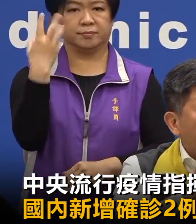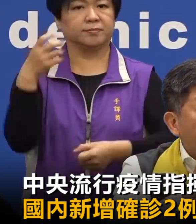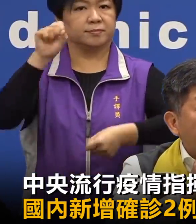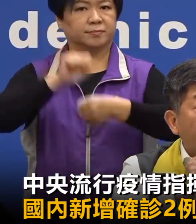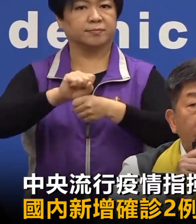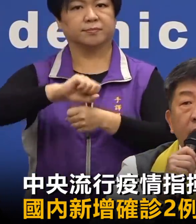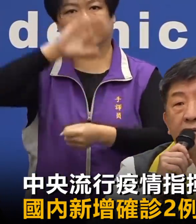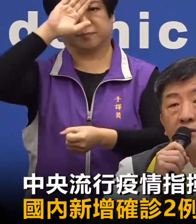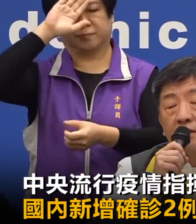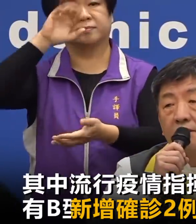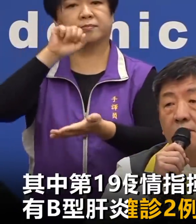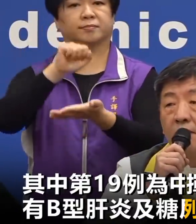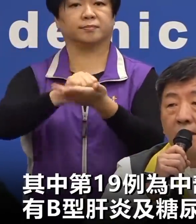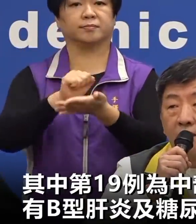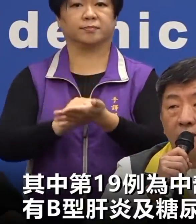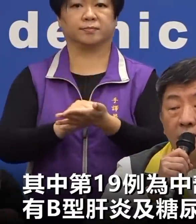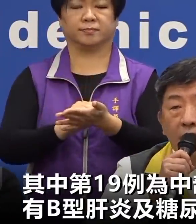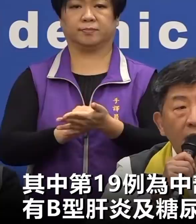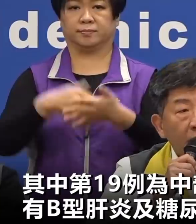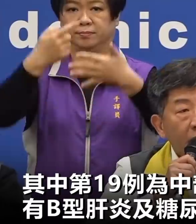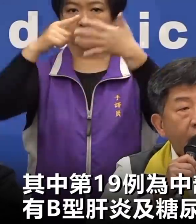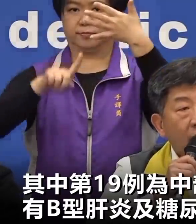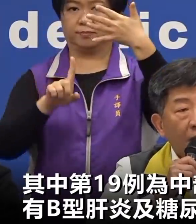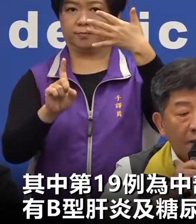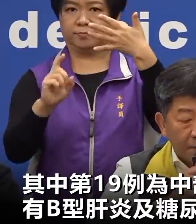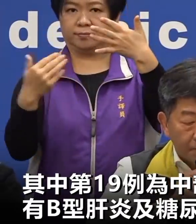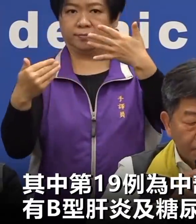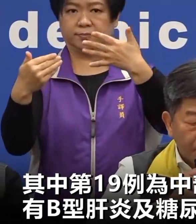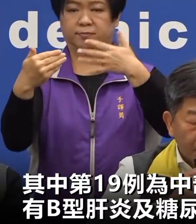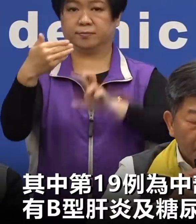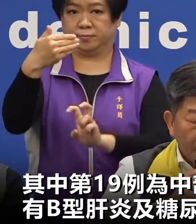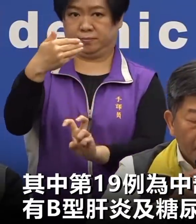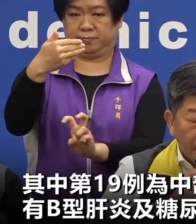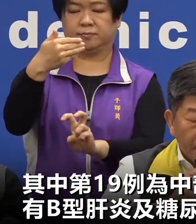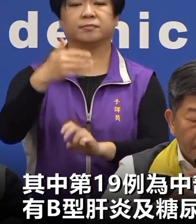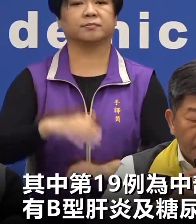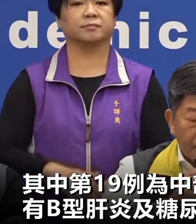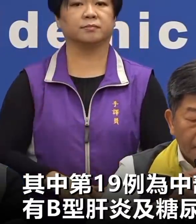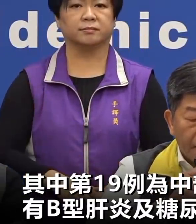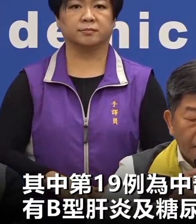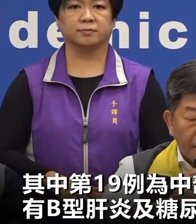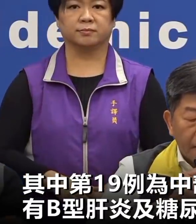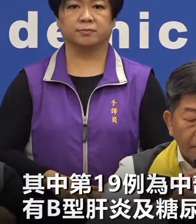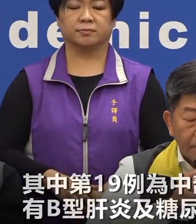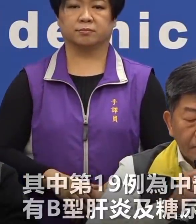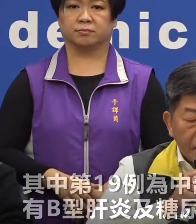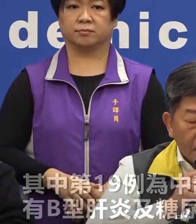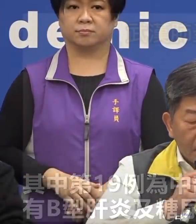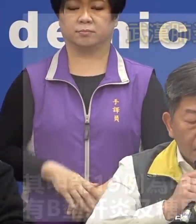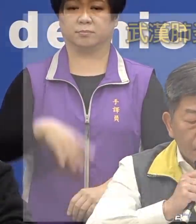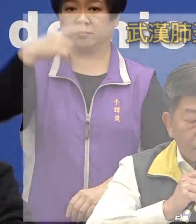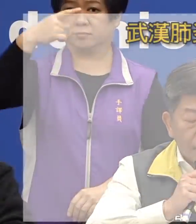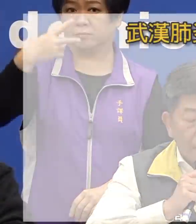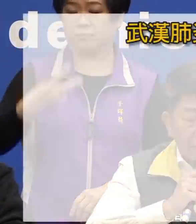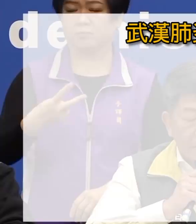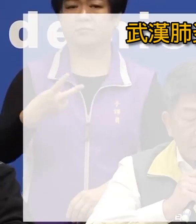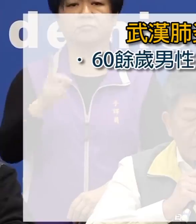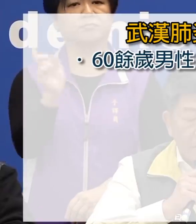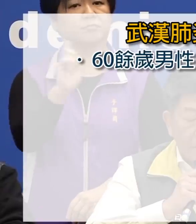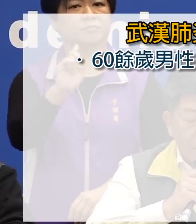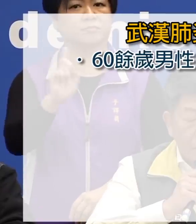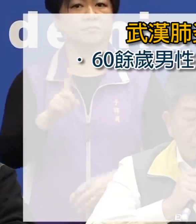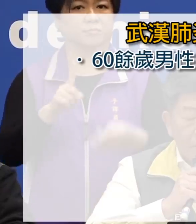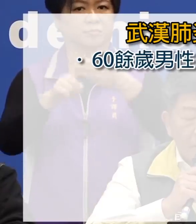例，好、等于是第十九案例、第二十个案例。那这个案例呢，好、最主要